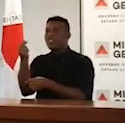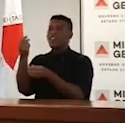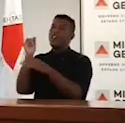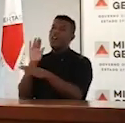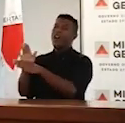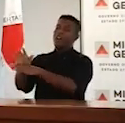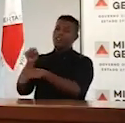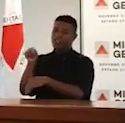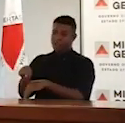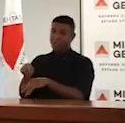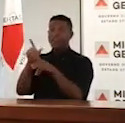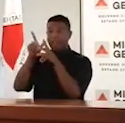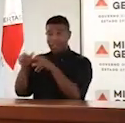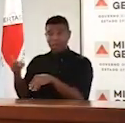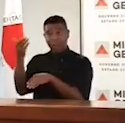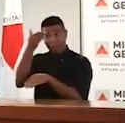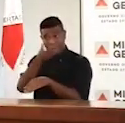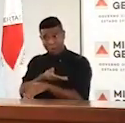como o senhor bem anunciou,